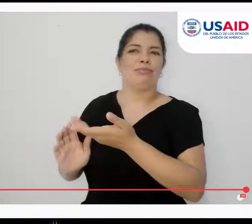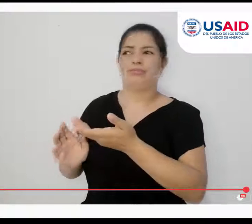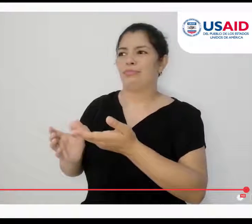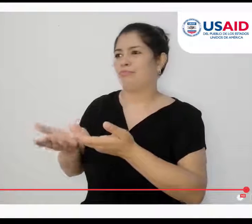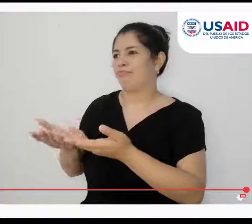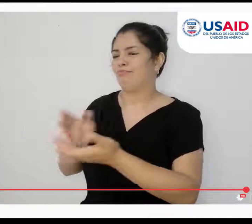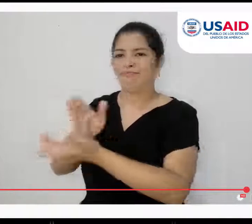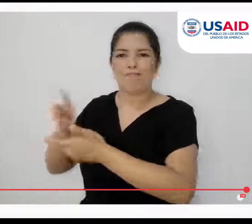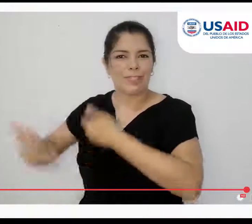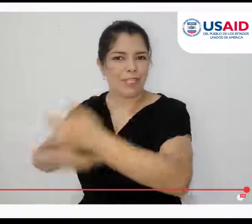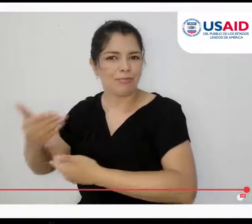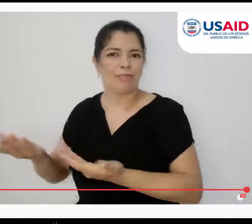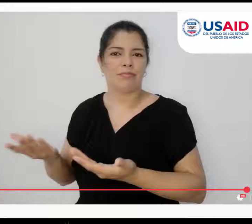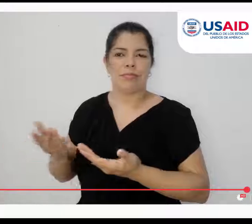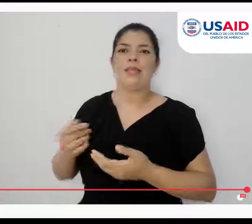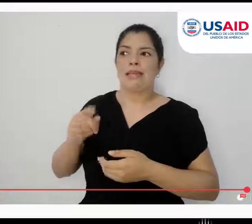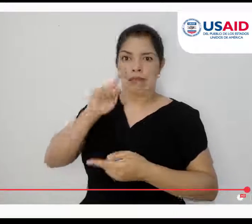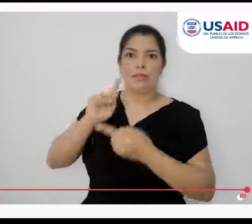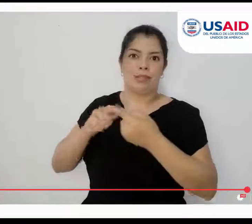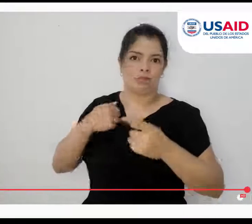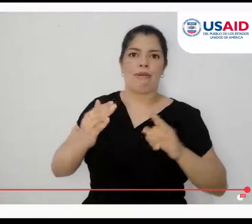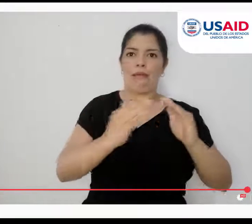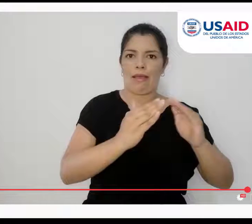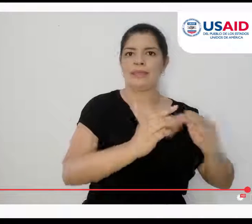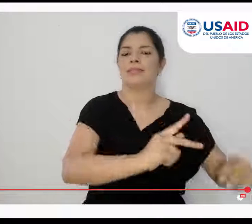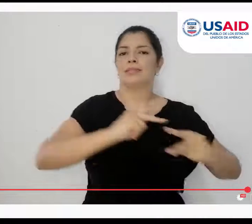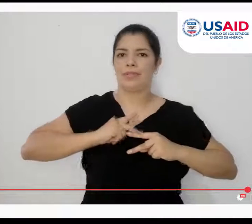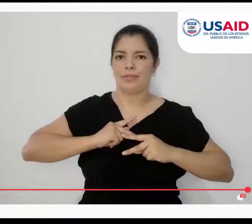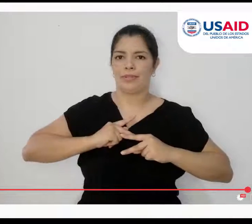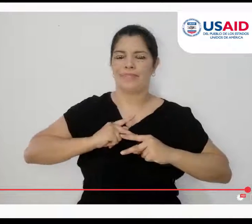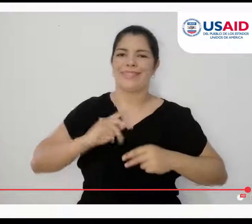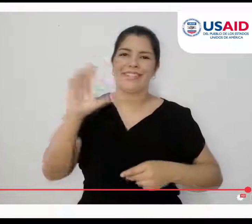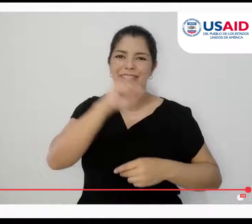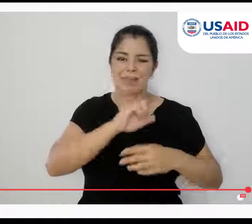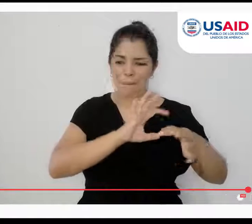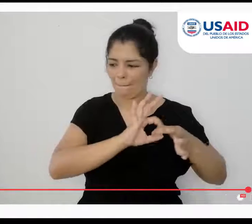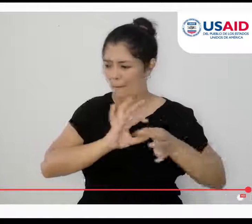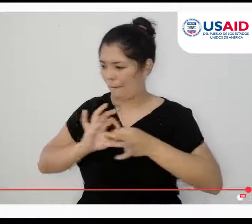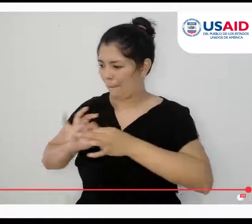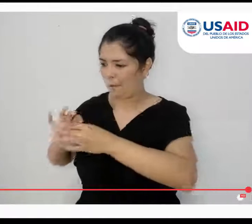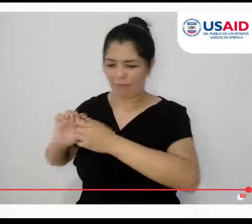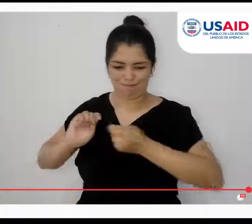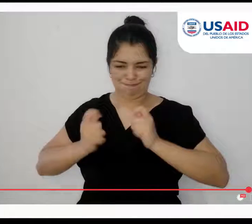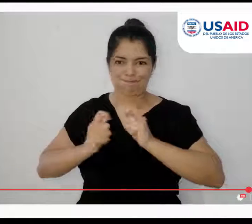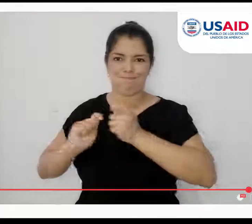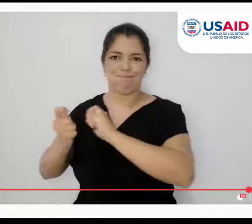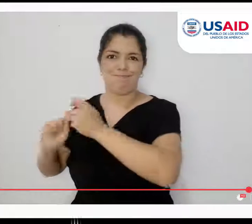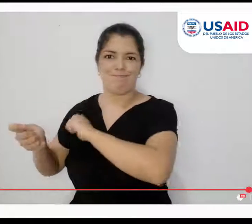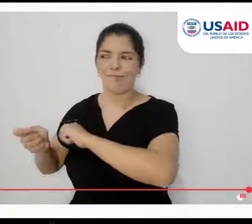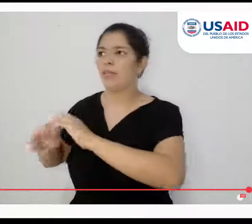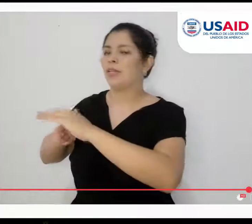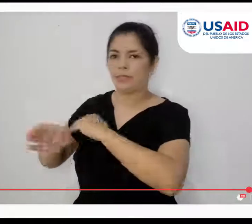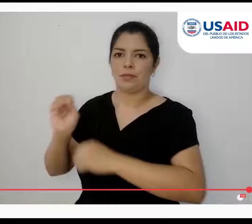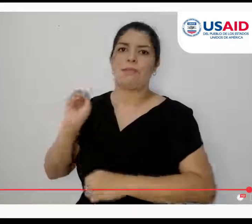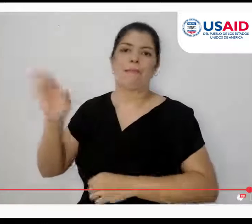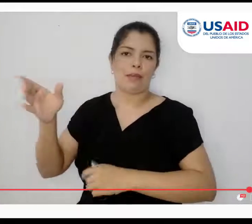una vivienda para ellas. Entonces, esto es parte de generar un sistema de acceso pues a la banca y al sector